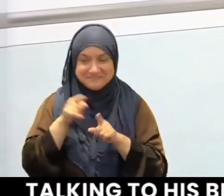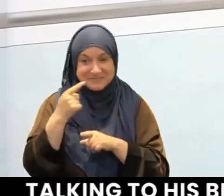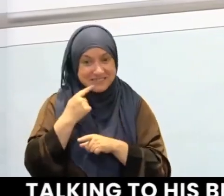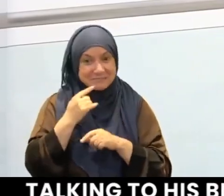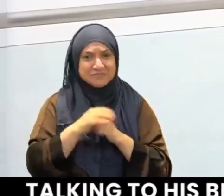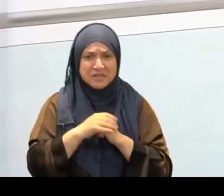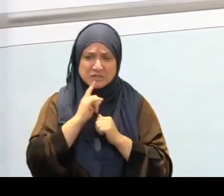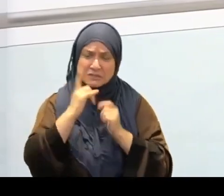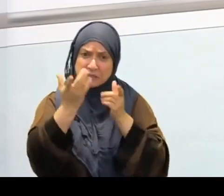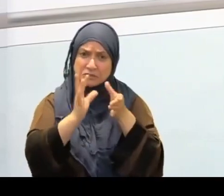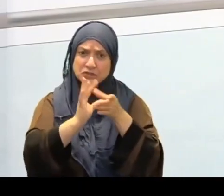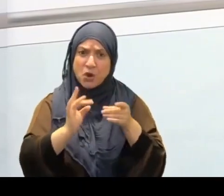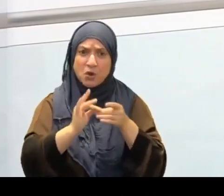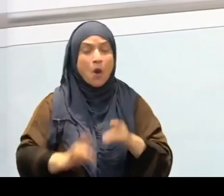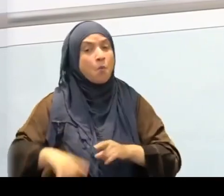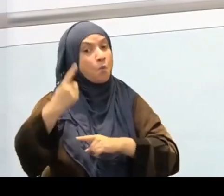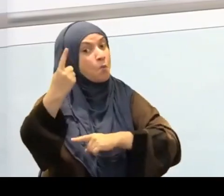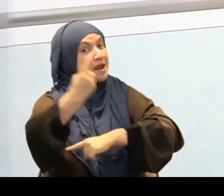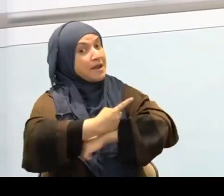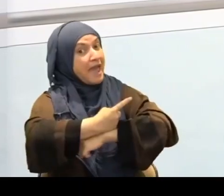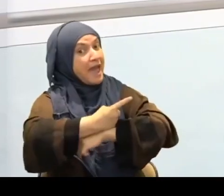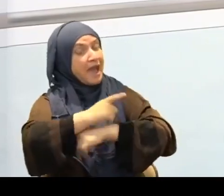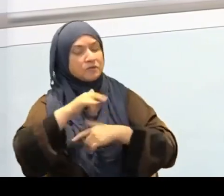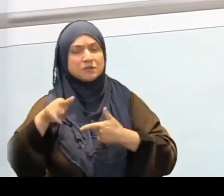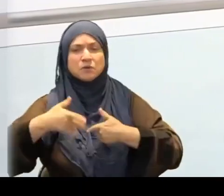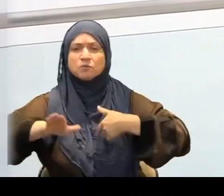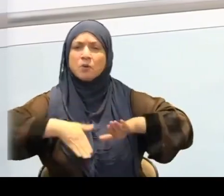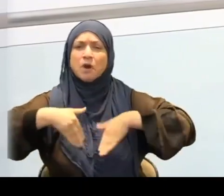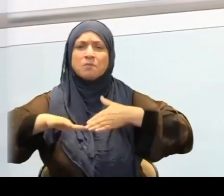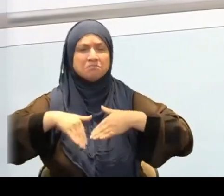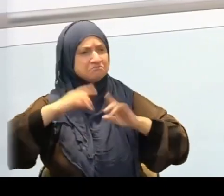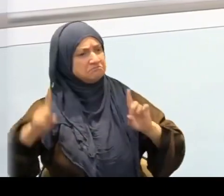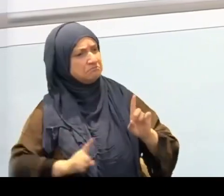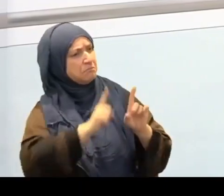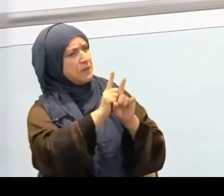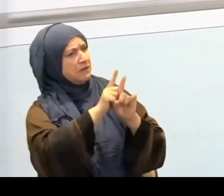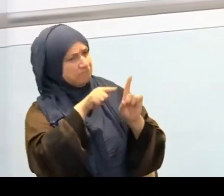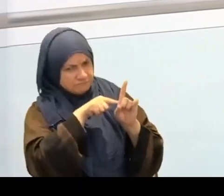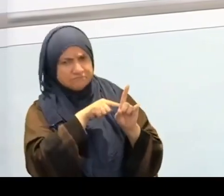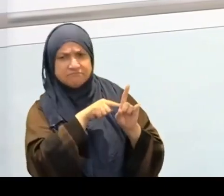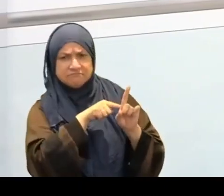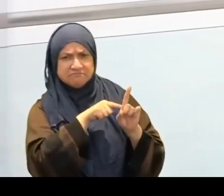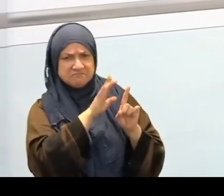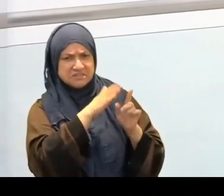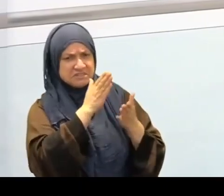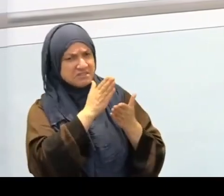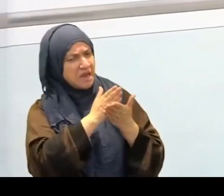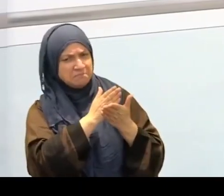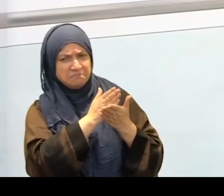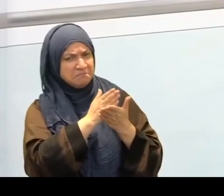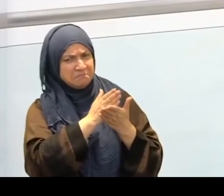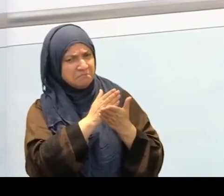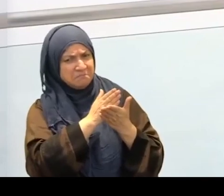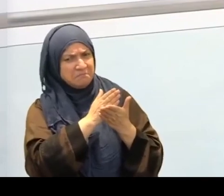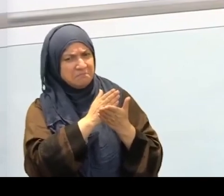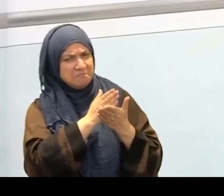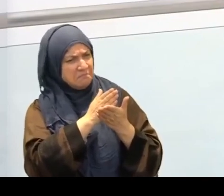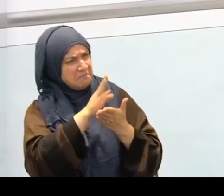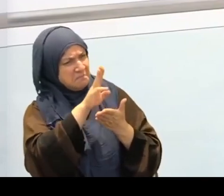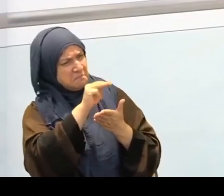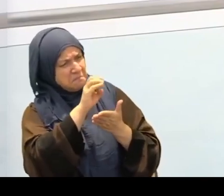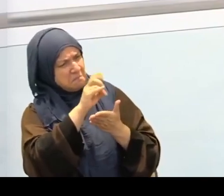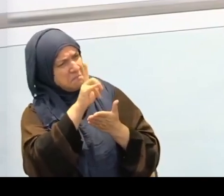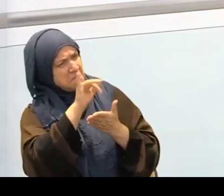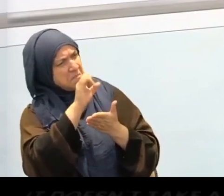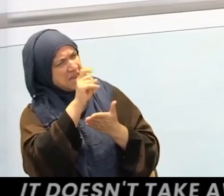stop being so modest. And the Prophet ﷺ said, leave him alone, because the haya is from iman. That modesty is a good quality